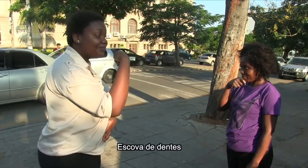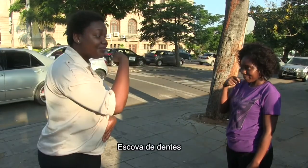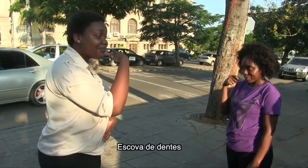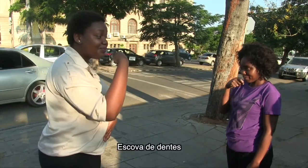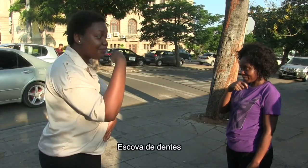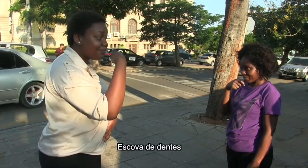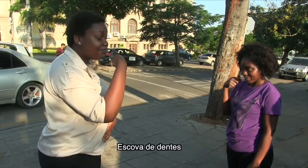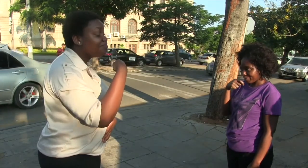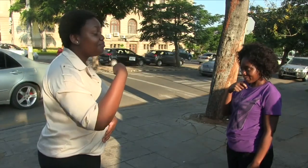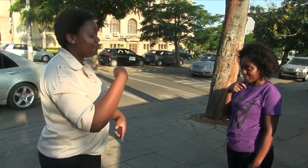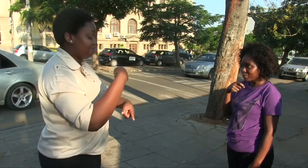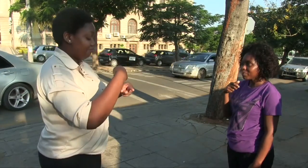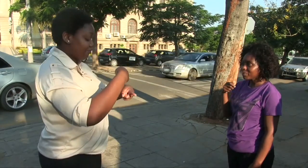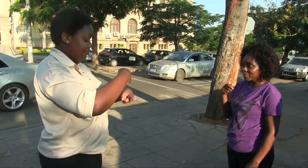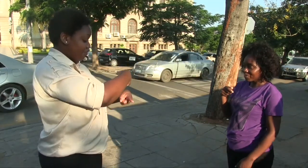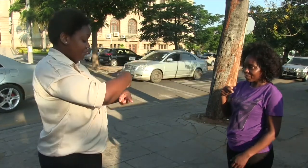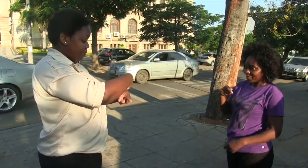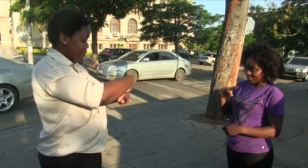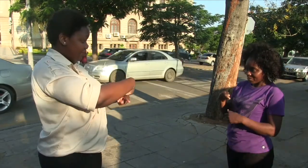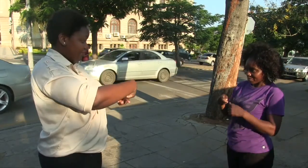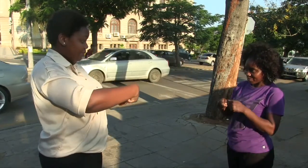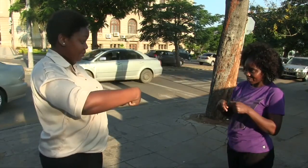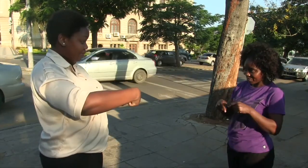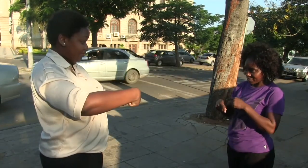Escova de dentes.